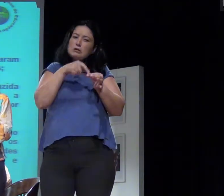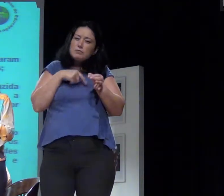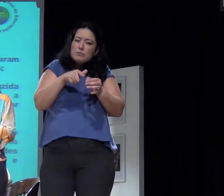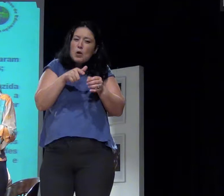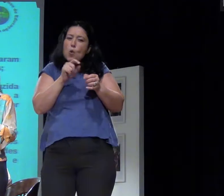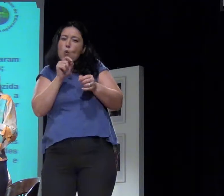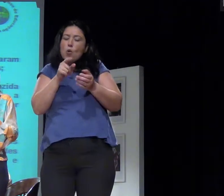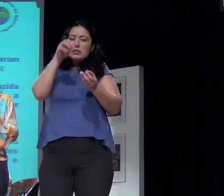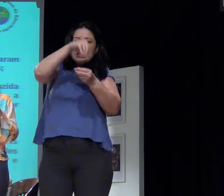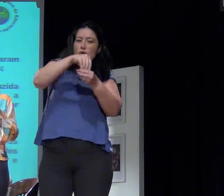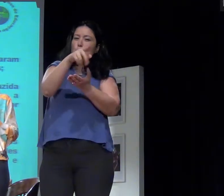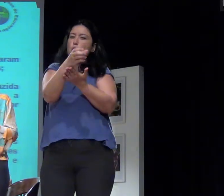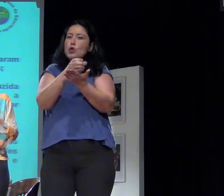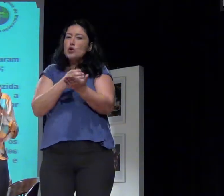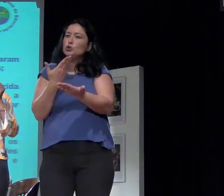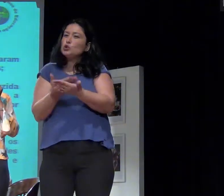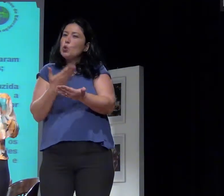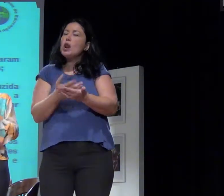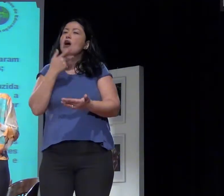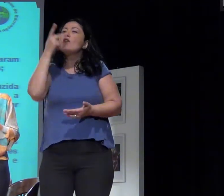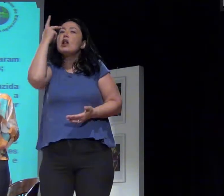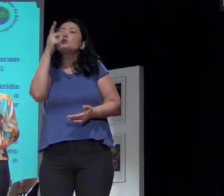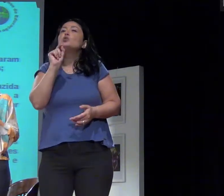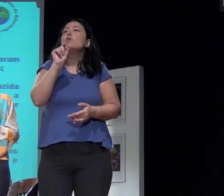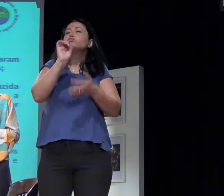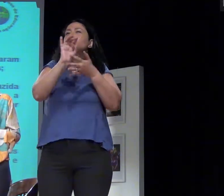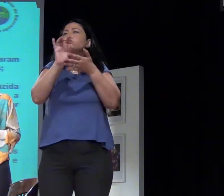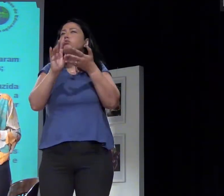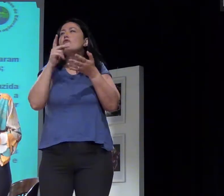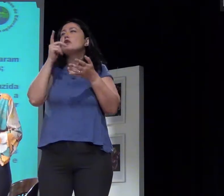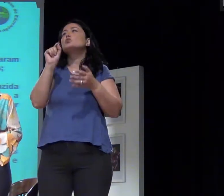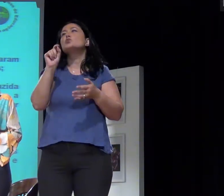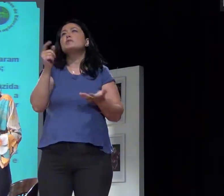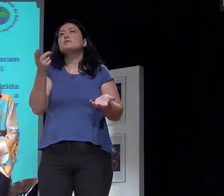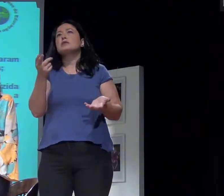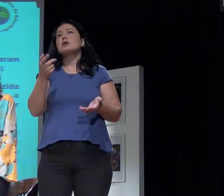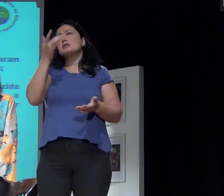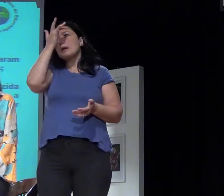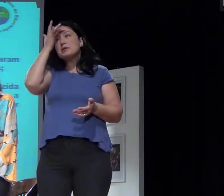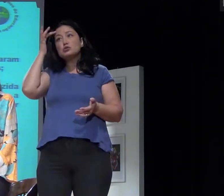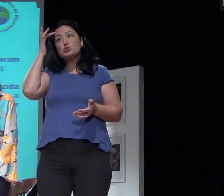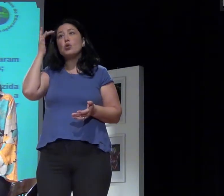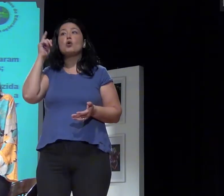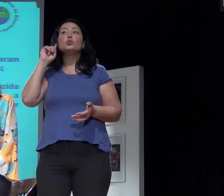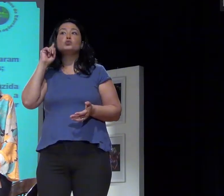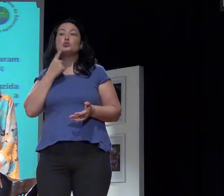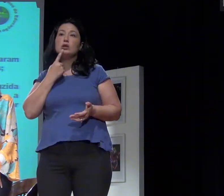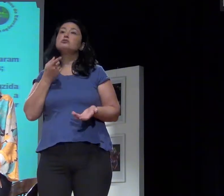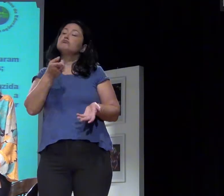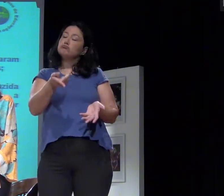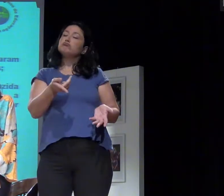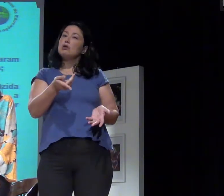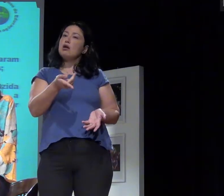currículo escolar as questões diretamente relacionadas à questão da pessoa com surdez. Isso, para nós,